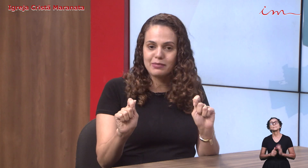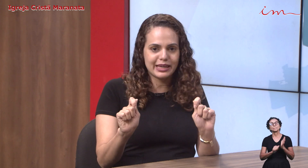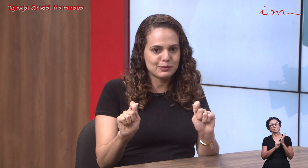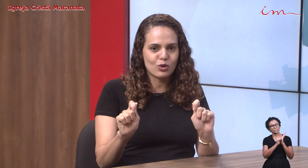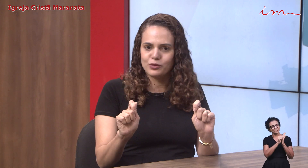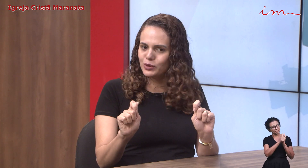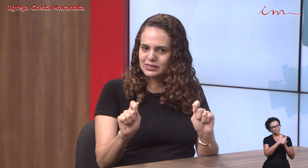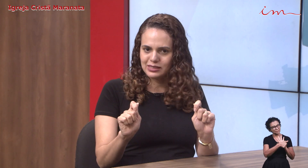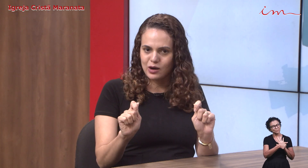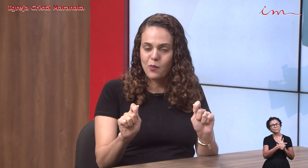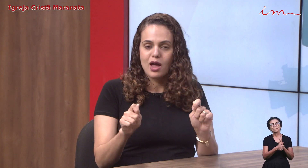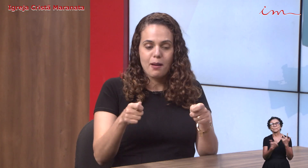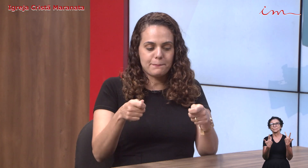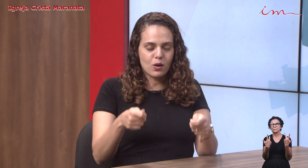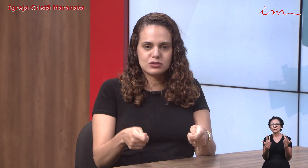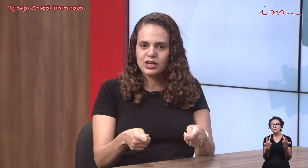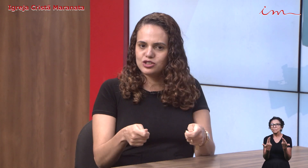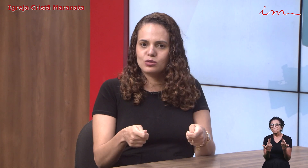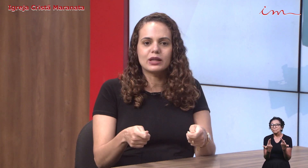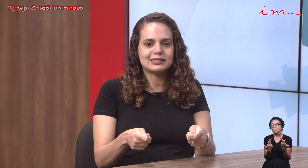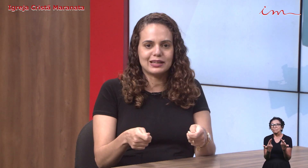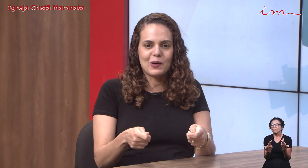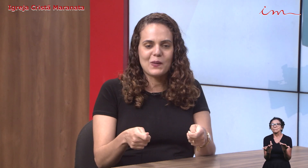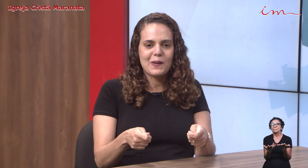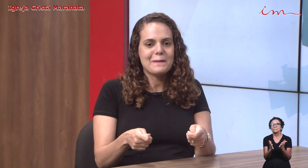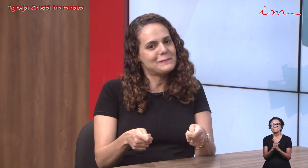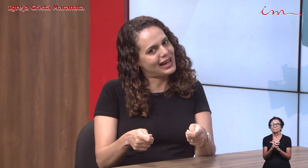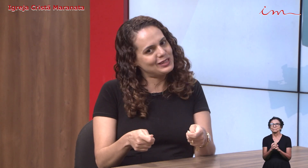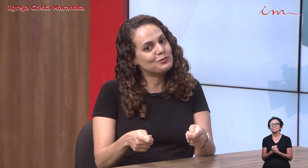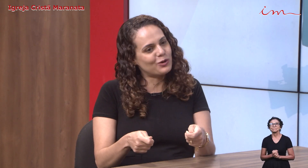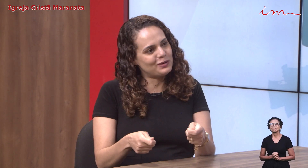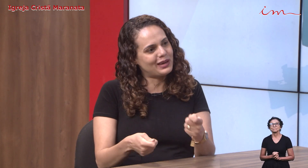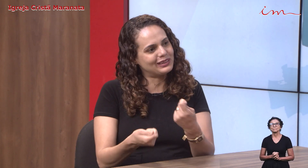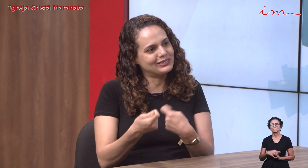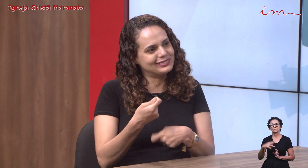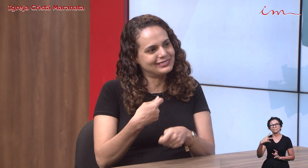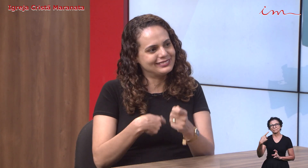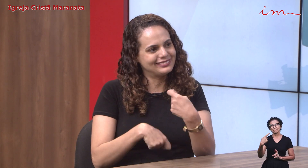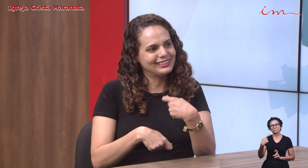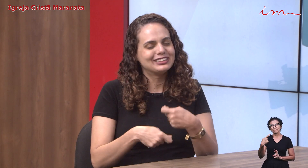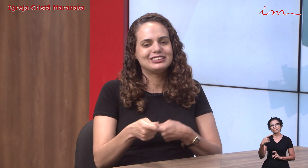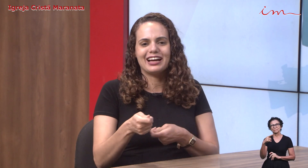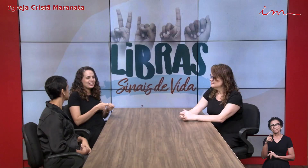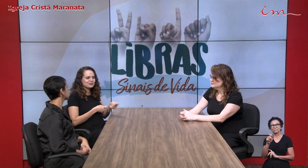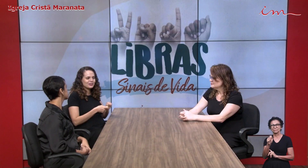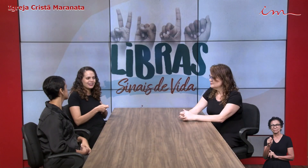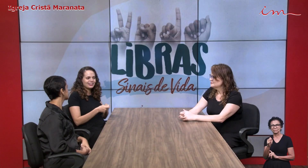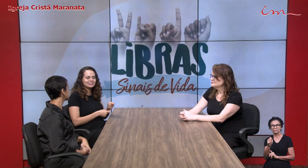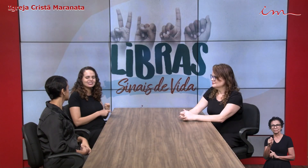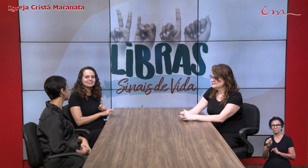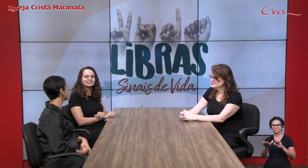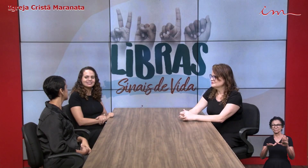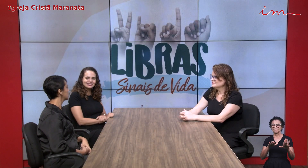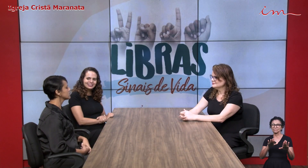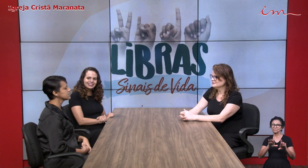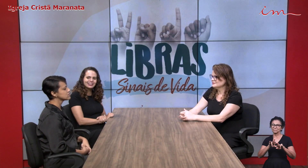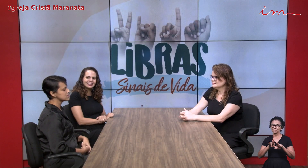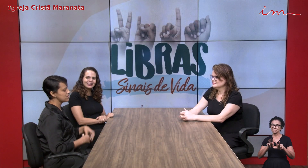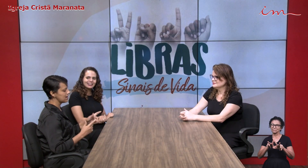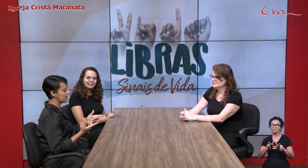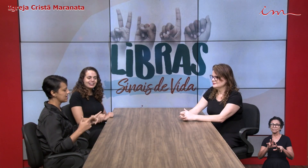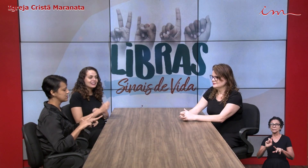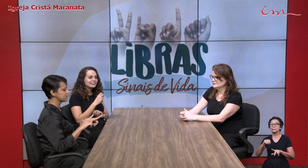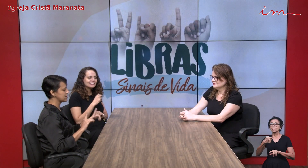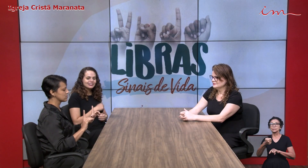isso aí, a mesma configuração, pontos de articulação, mas o movimento já é diferente. É. Igual o sinal